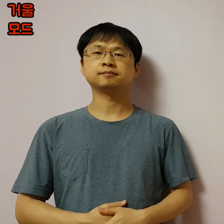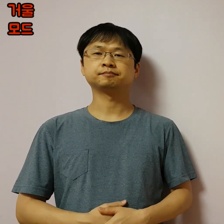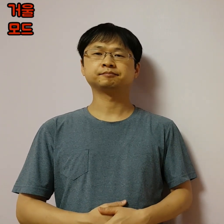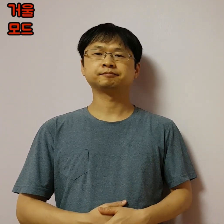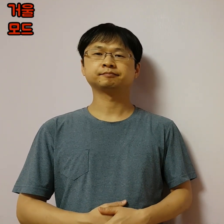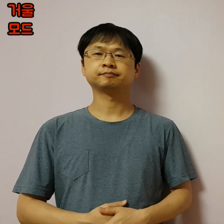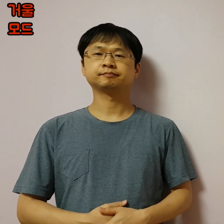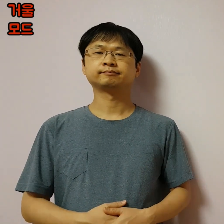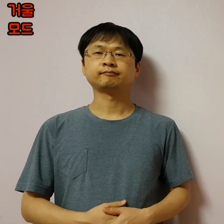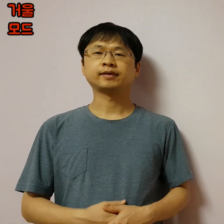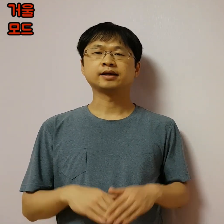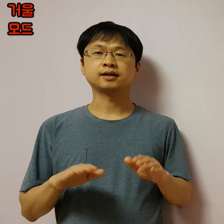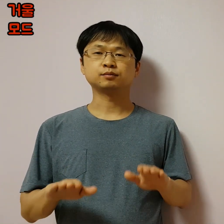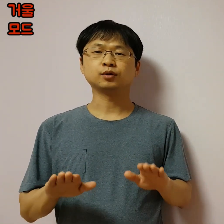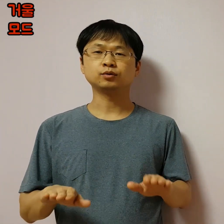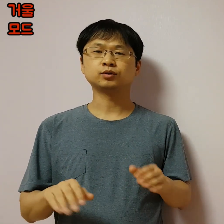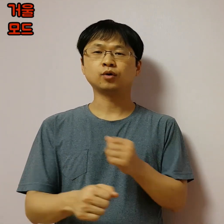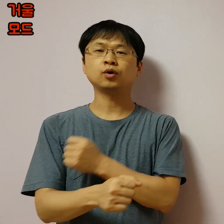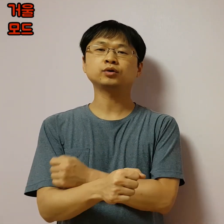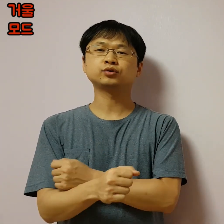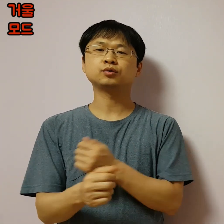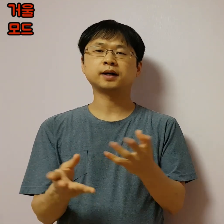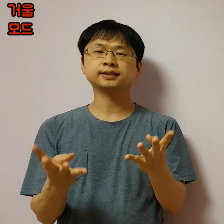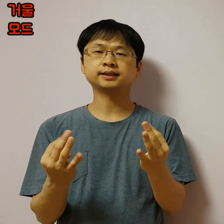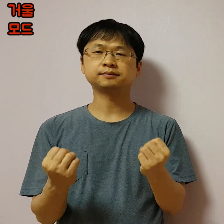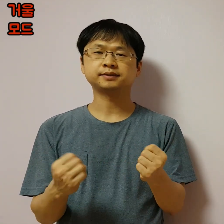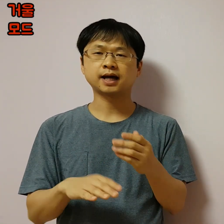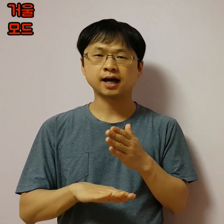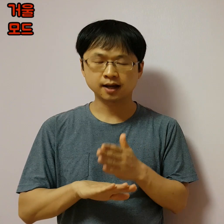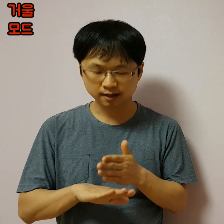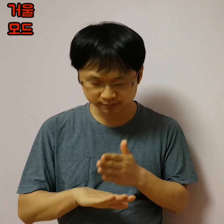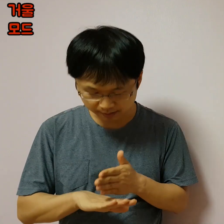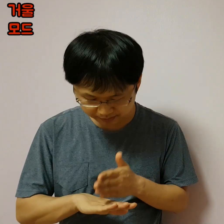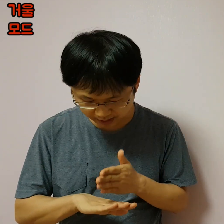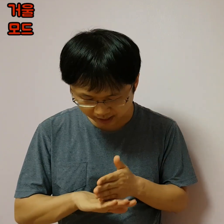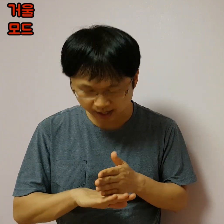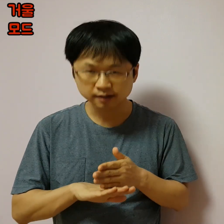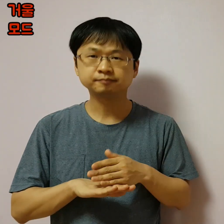됩니다. 여러분 오늘도 수고 많으셨습니다. 감사합니다.